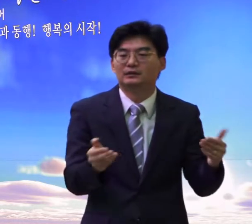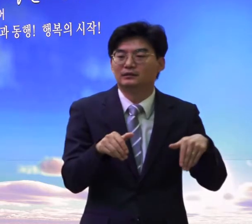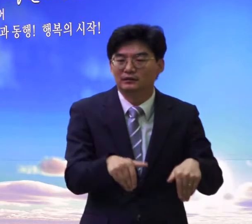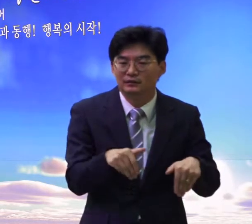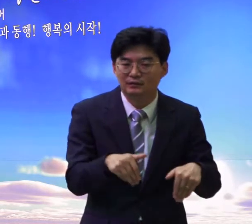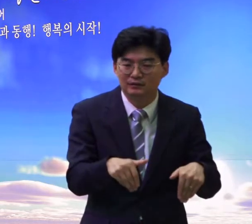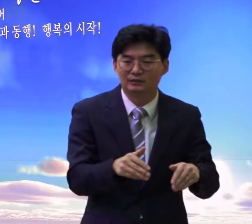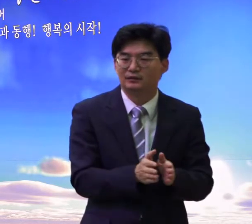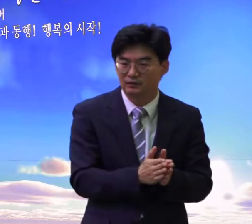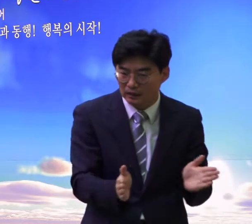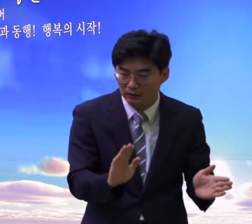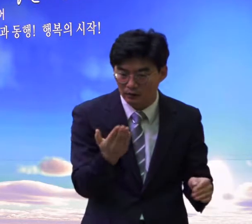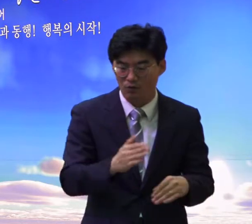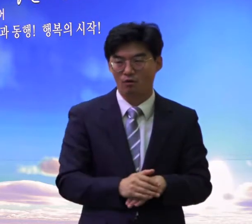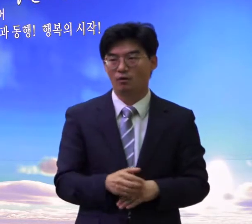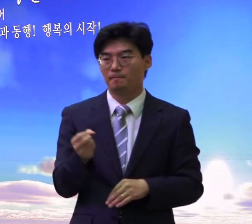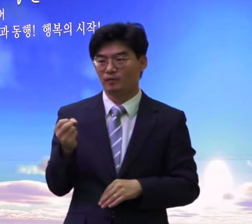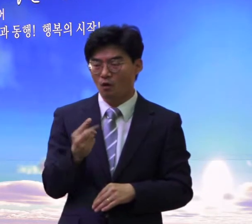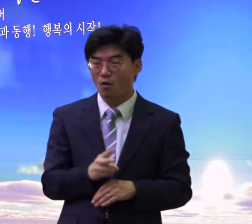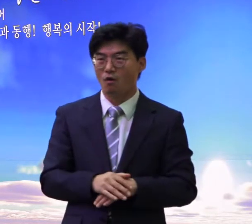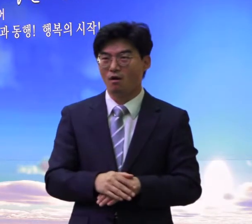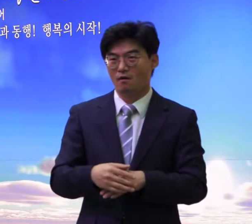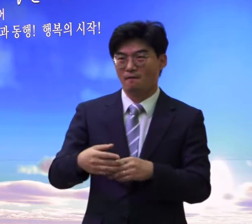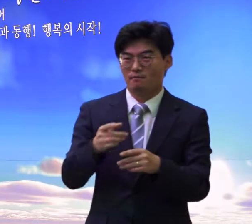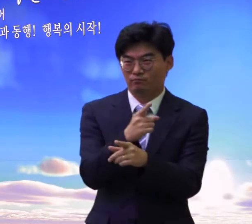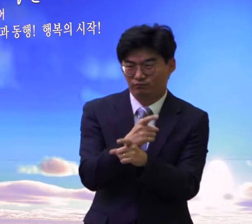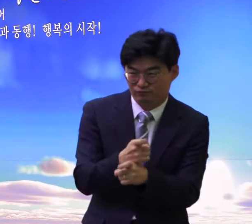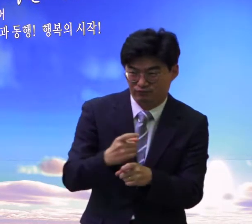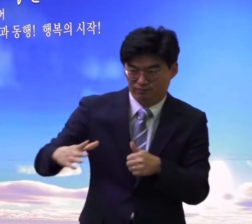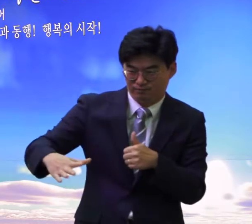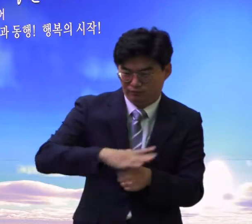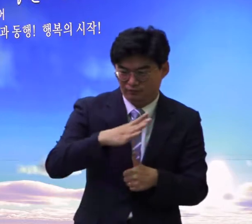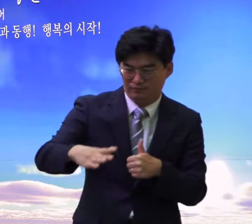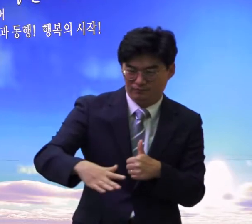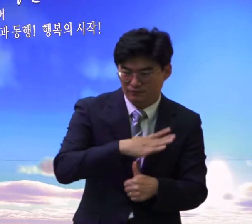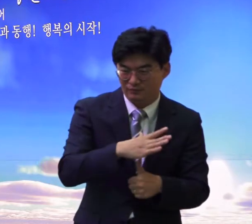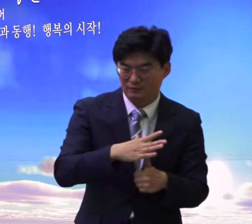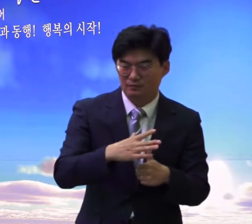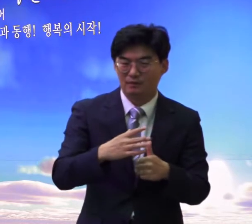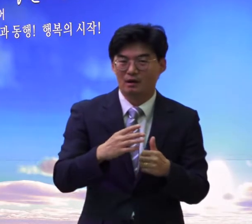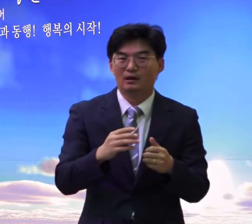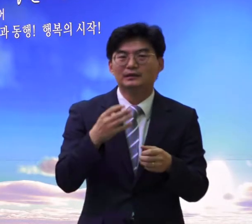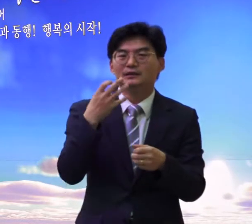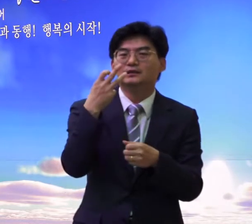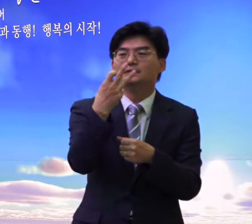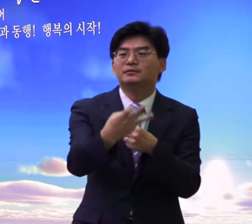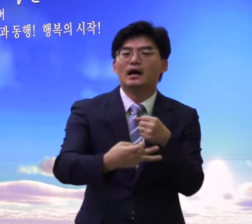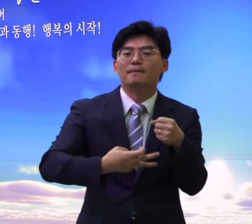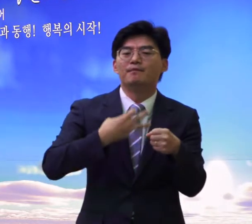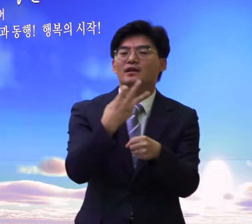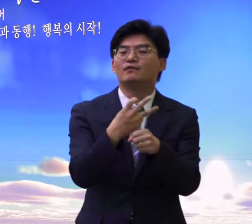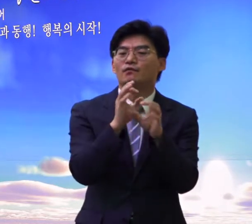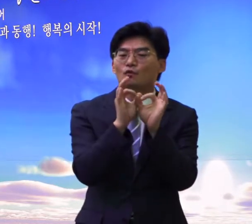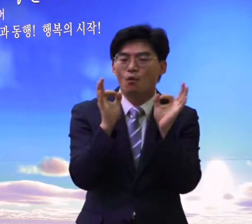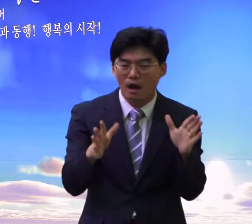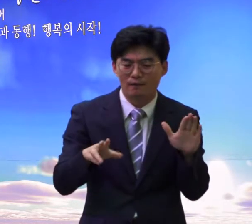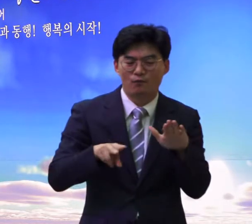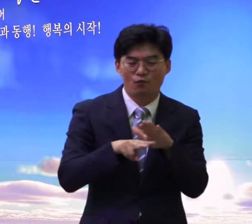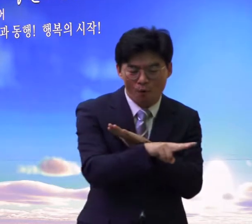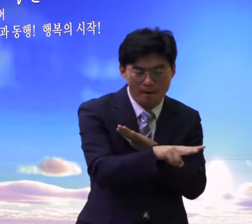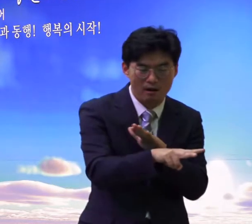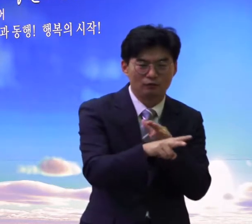또 사울 왕을 피해서 도피하면서 13년이라는 생활을 광야에서 또 지냈습니다. 왕위에